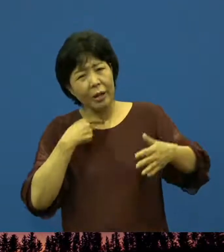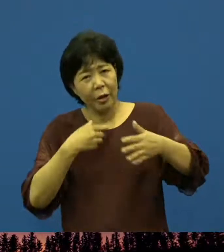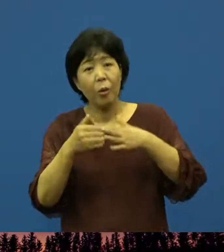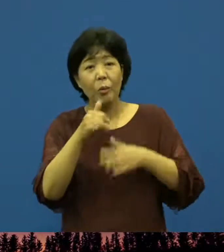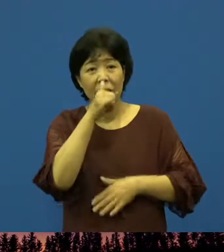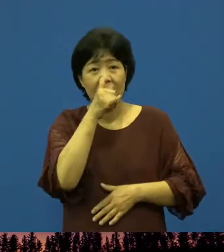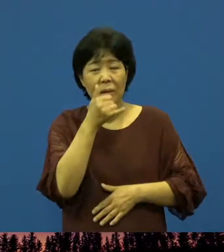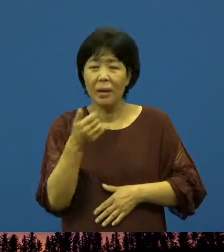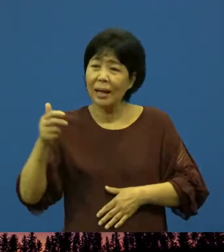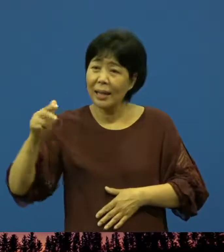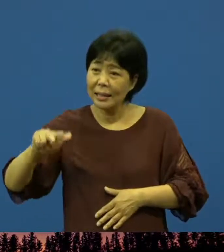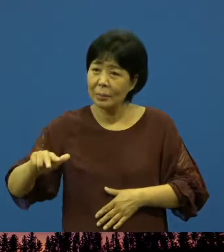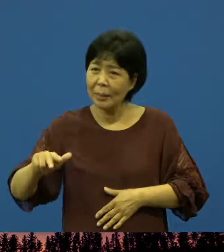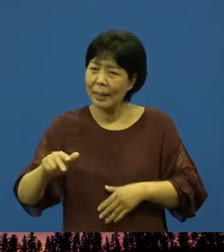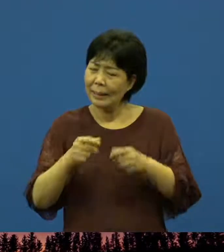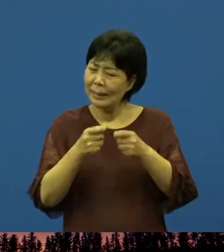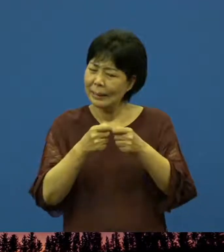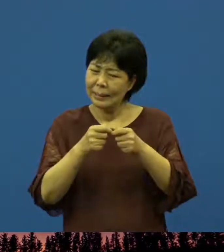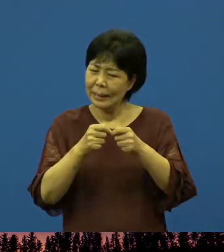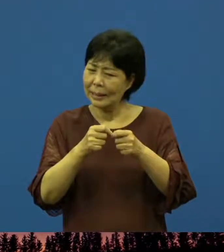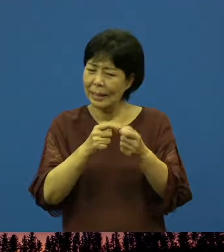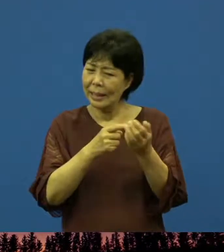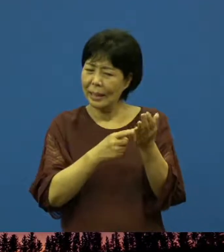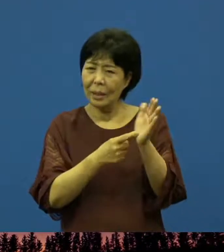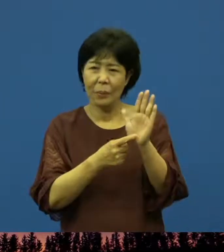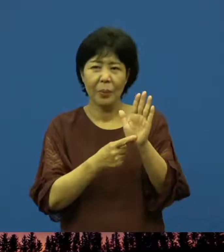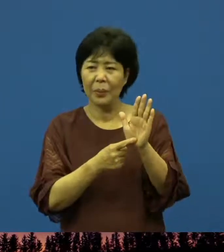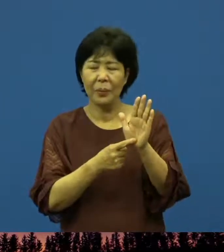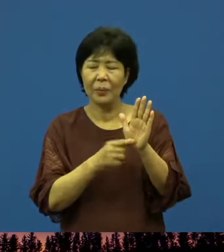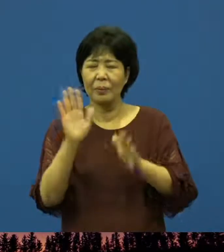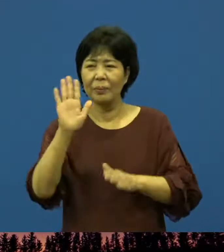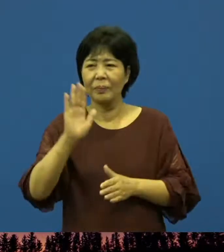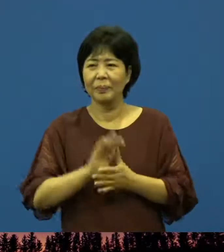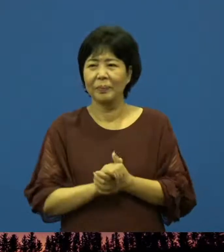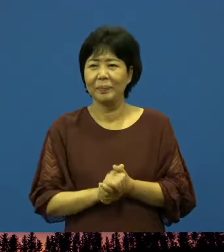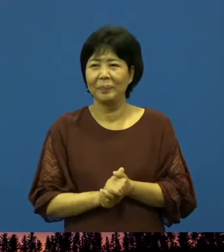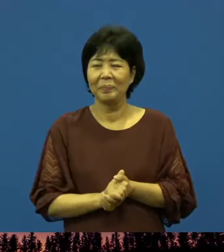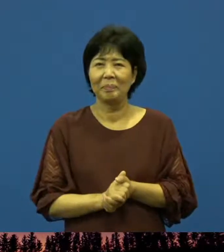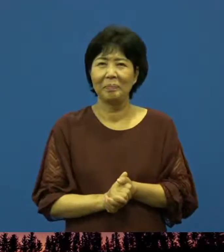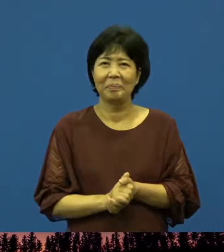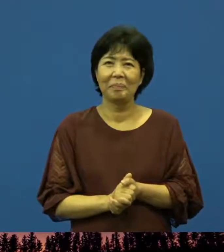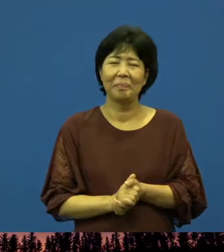걸 언급을 자제하잖아요. 3인칭을 쓰고 있다.